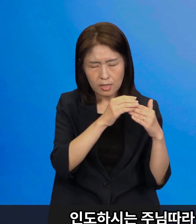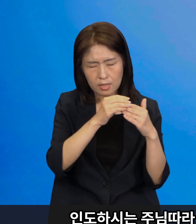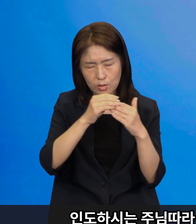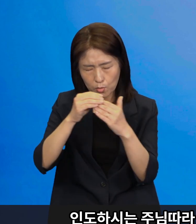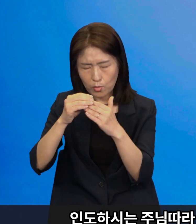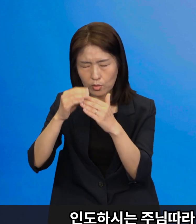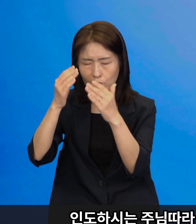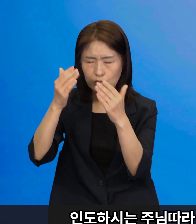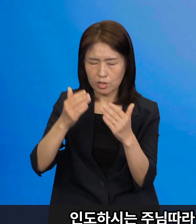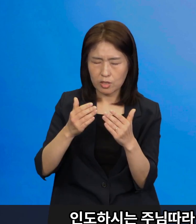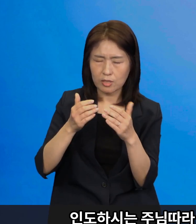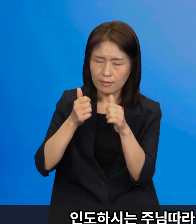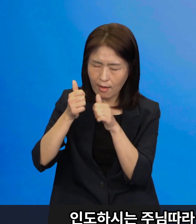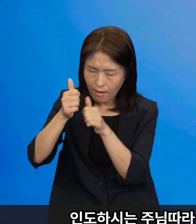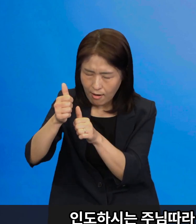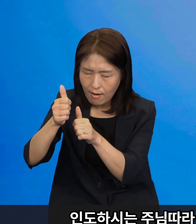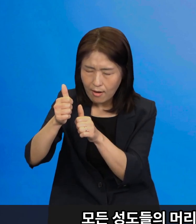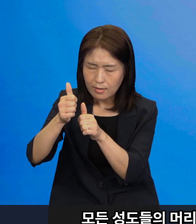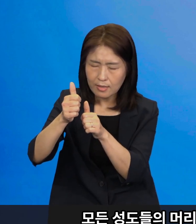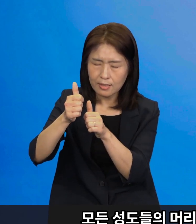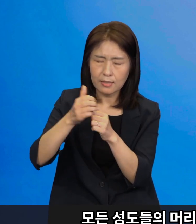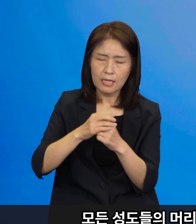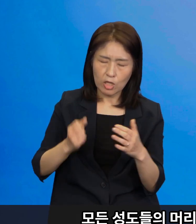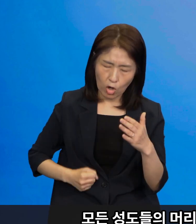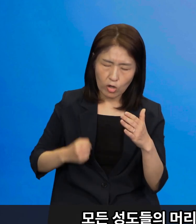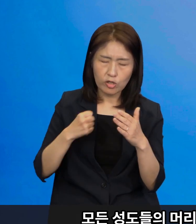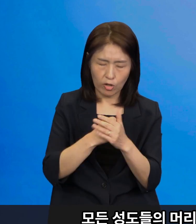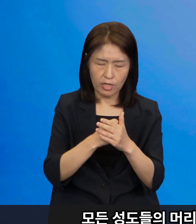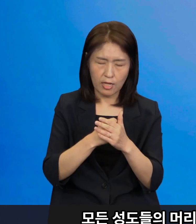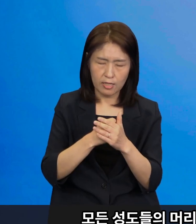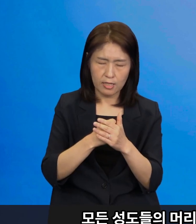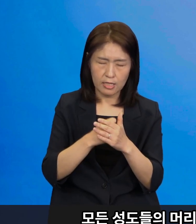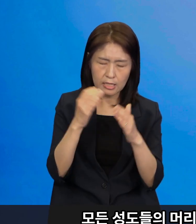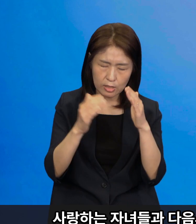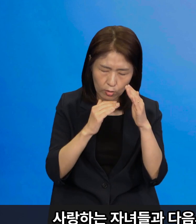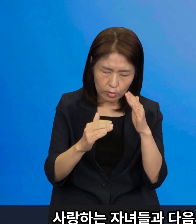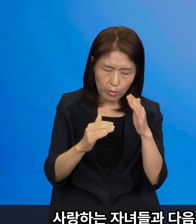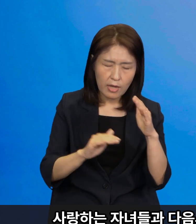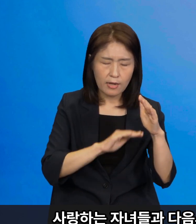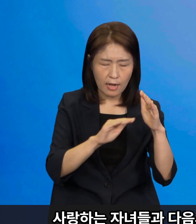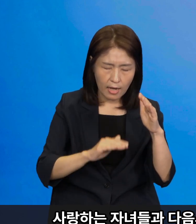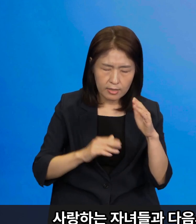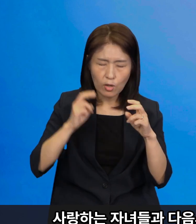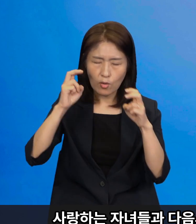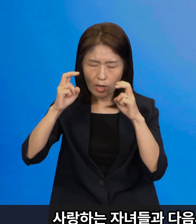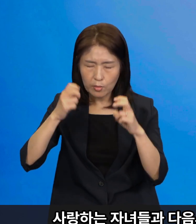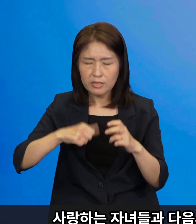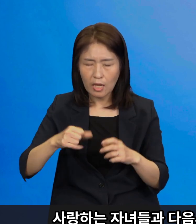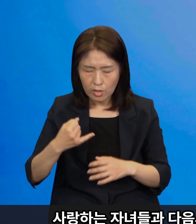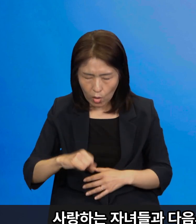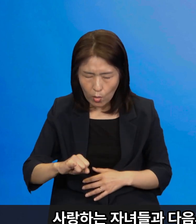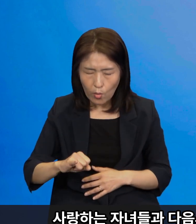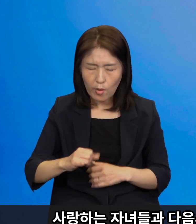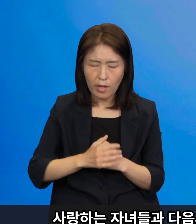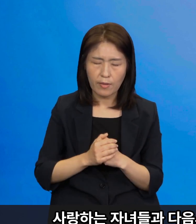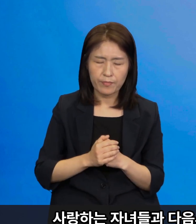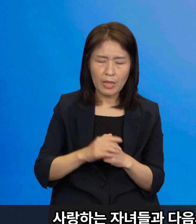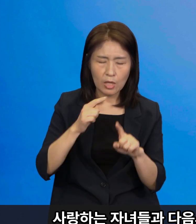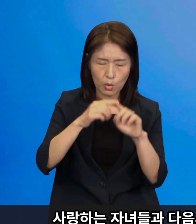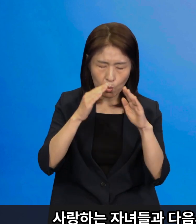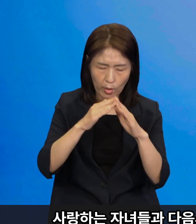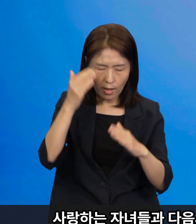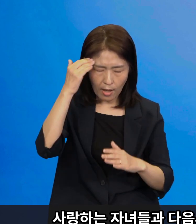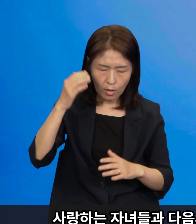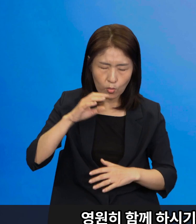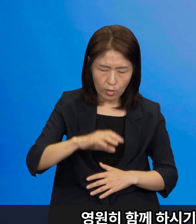주님 따라 나아가기로 했다는 우리 사랑하는 모든 성도들의 머리 위에 저들의 가정과 일터와 사랑하는 자녀들과 다음 세대와 이 교회와 이 나라와